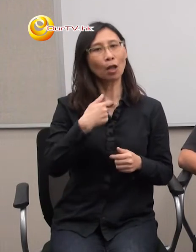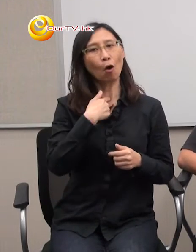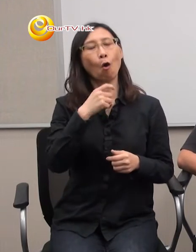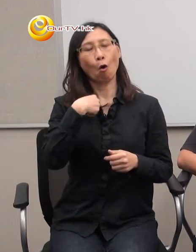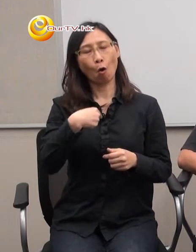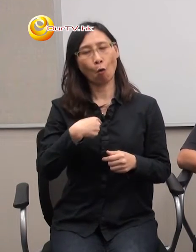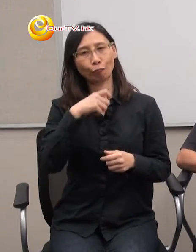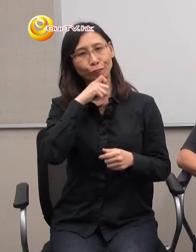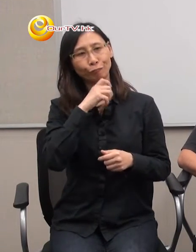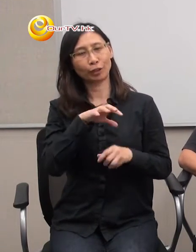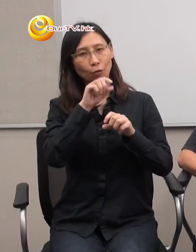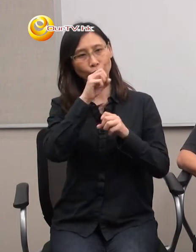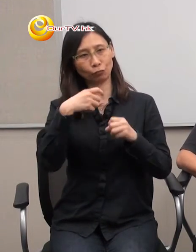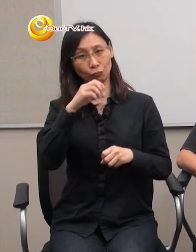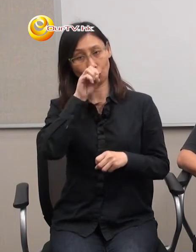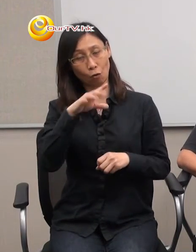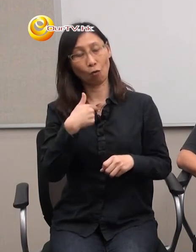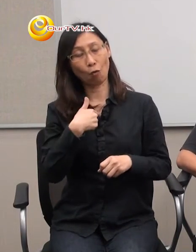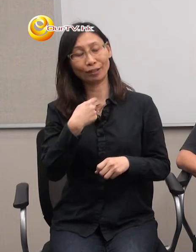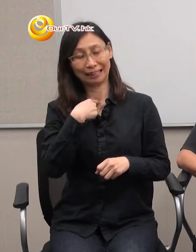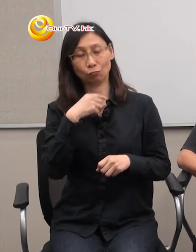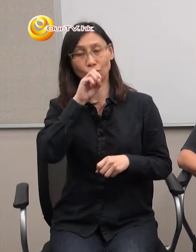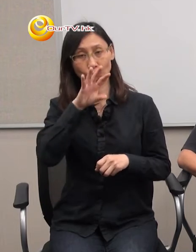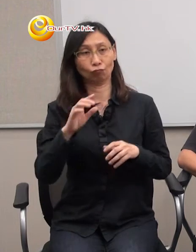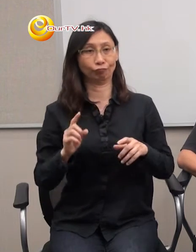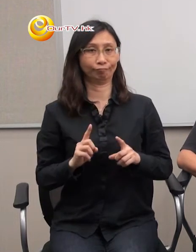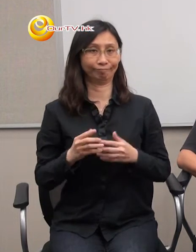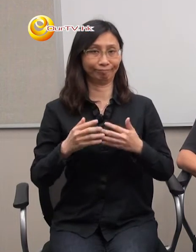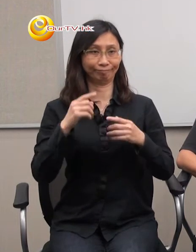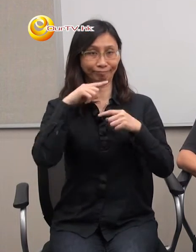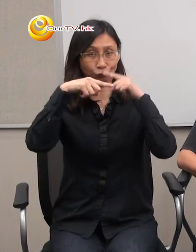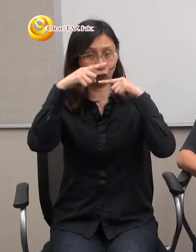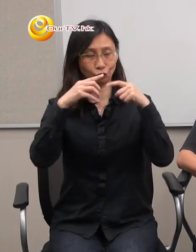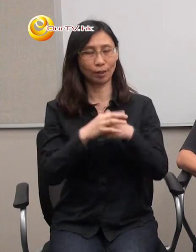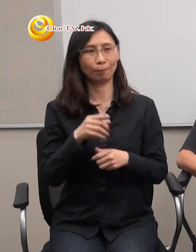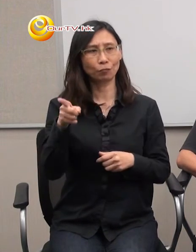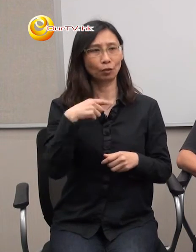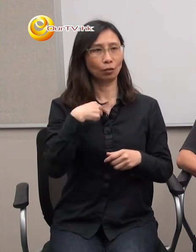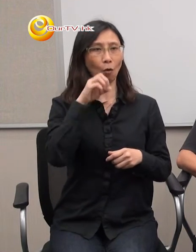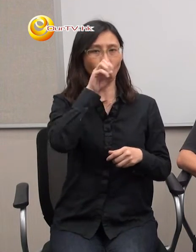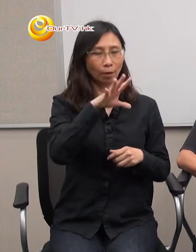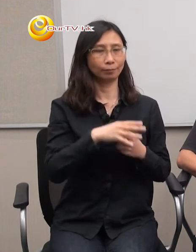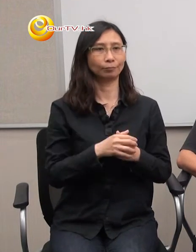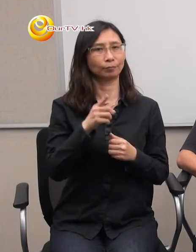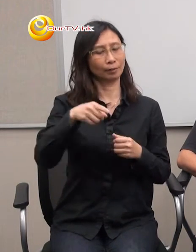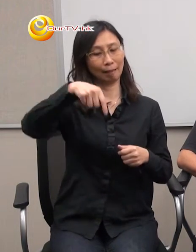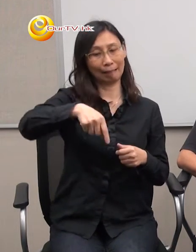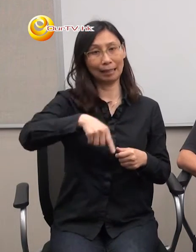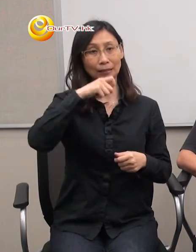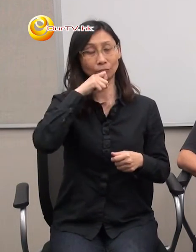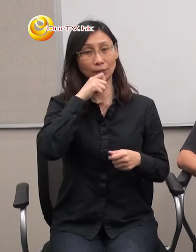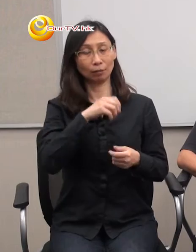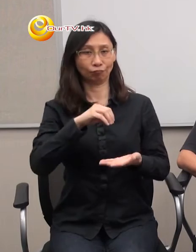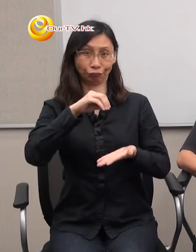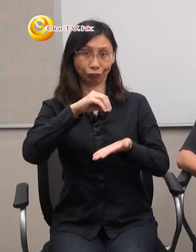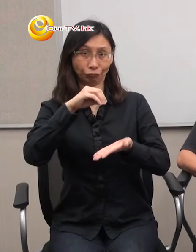嘅。我記得佢仲話，佢想駁我嗰陣時，我張書記，這裡有規定有主